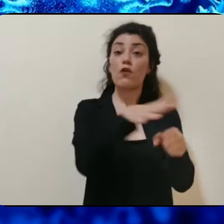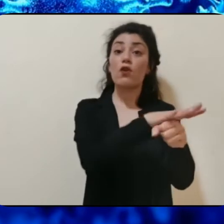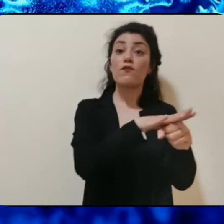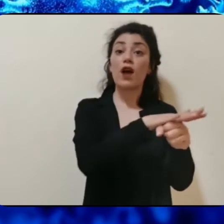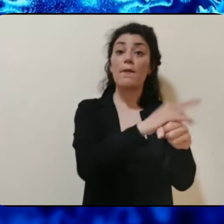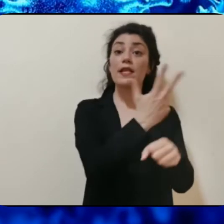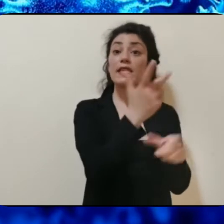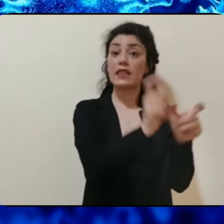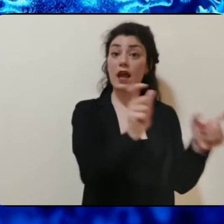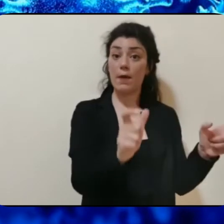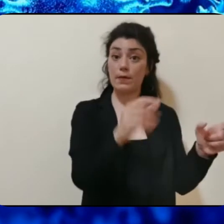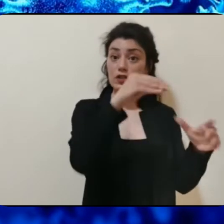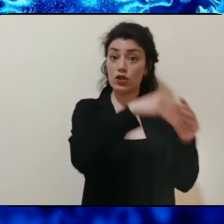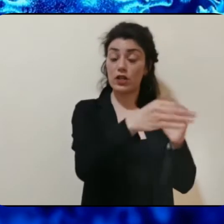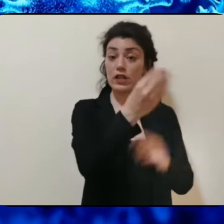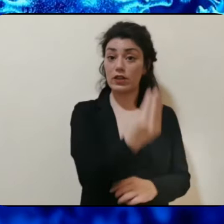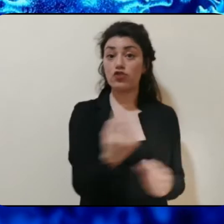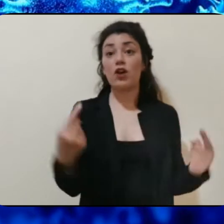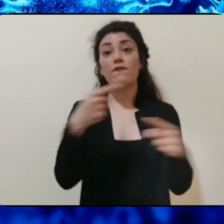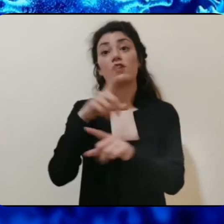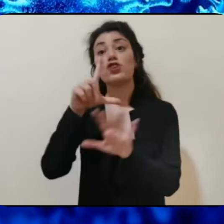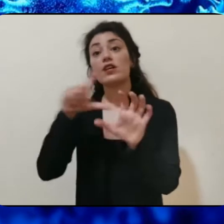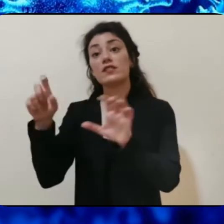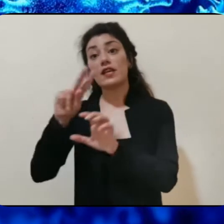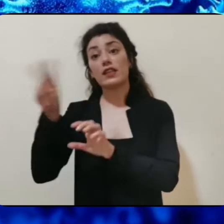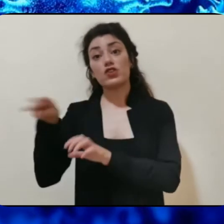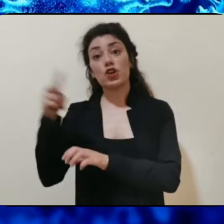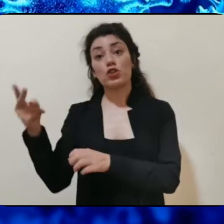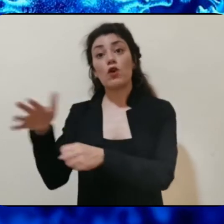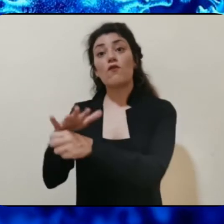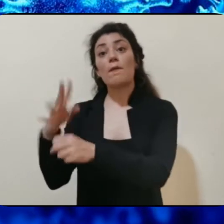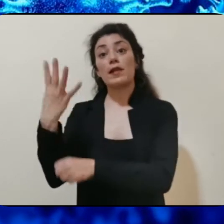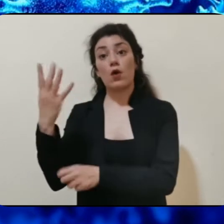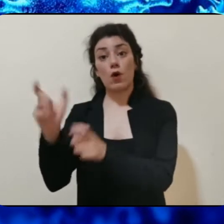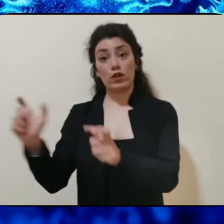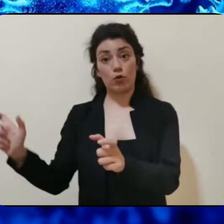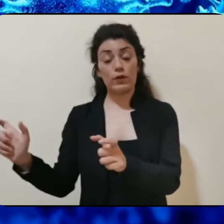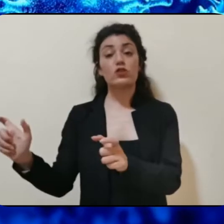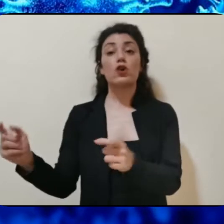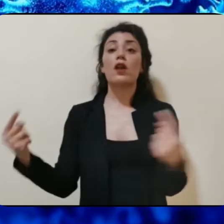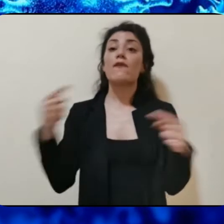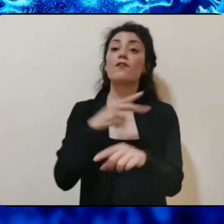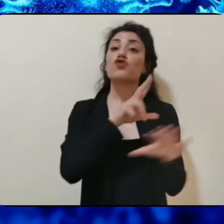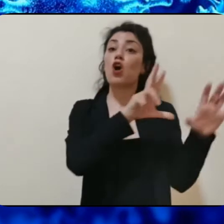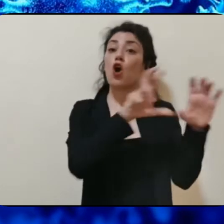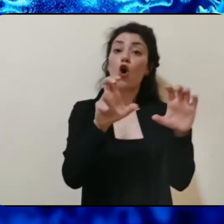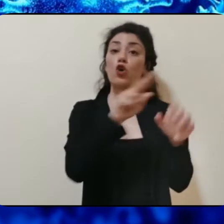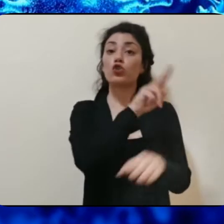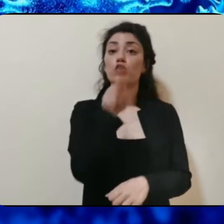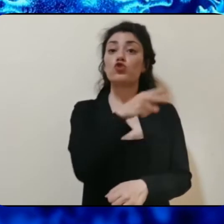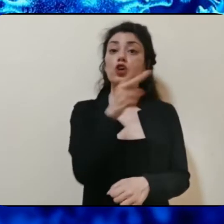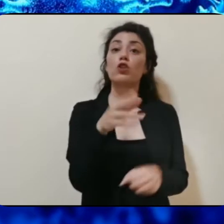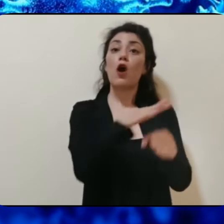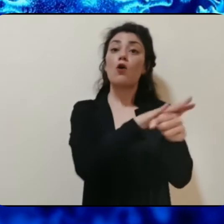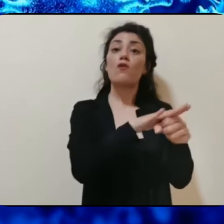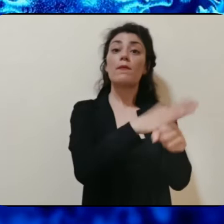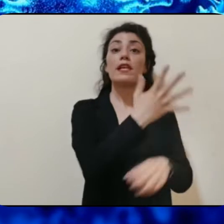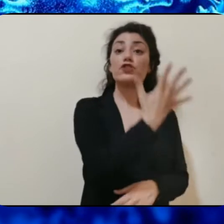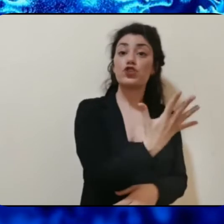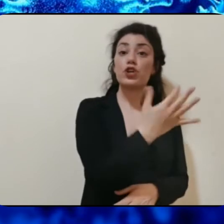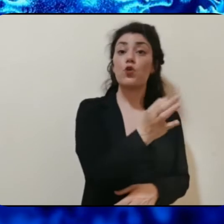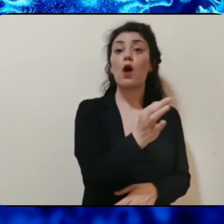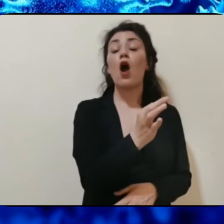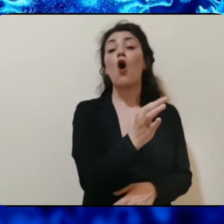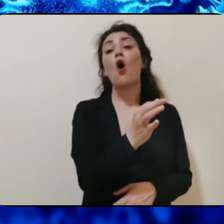per un nucleo composto da tre persone, 700 euro per un nucleo composto da quattro persone e 800 euro per un nucleo composto da